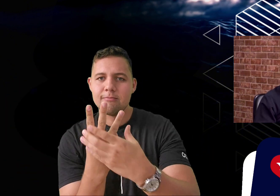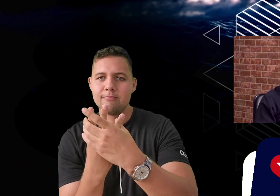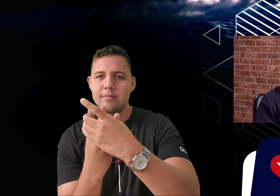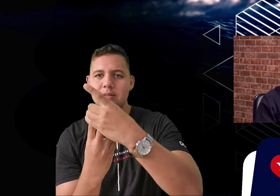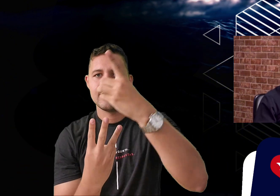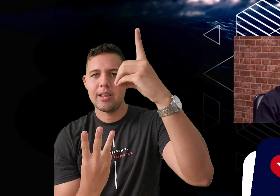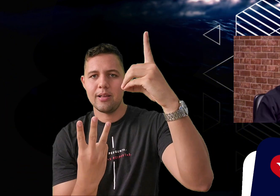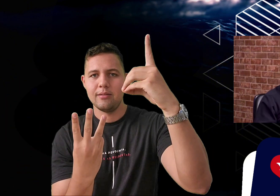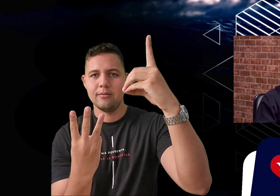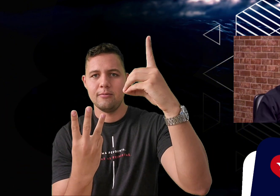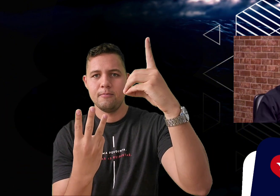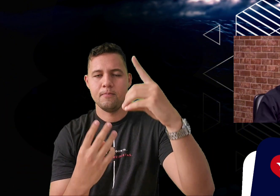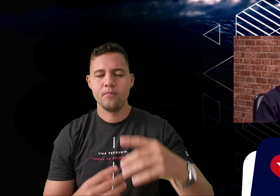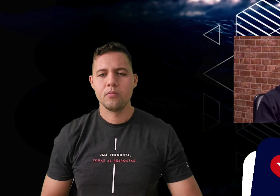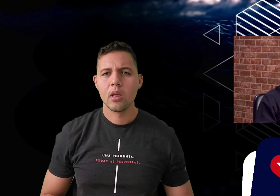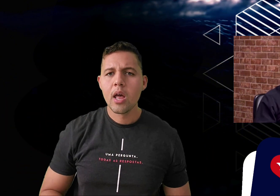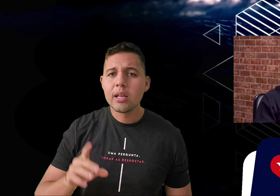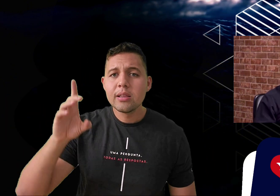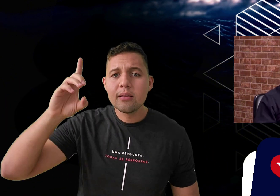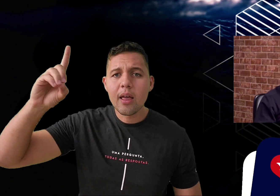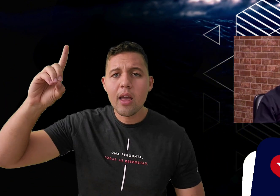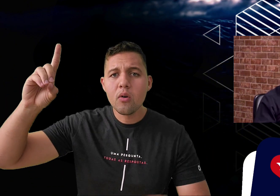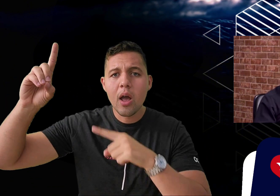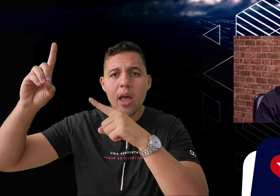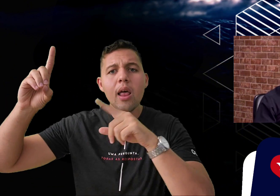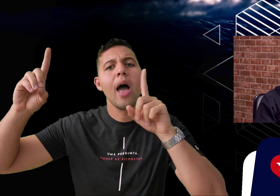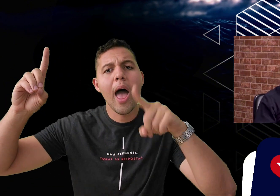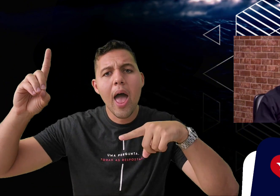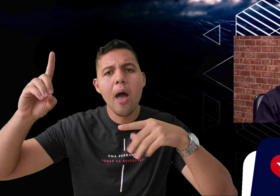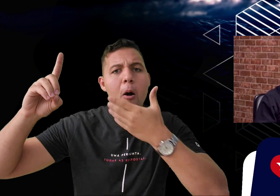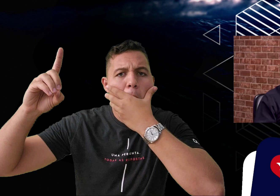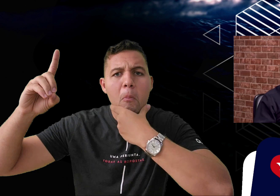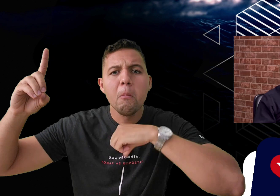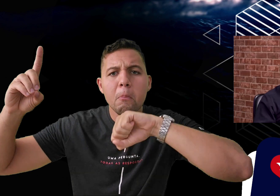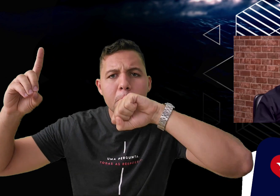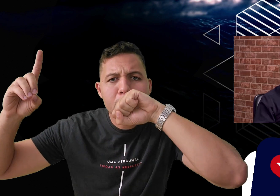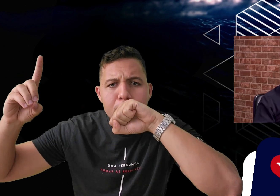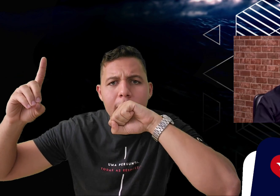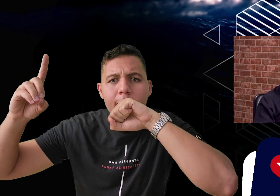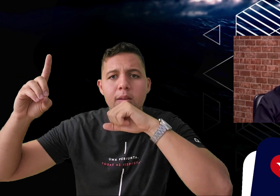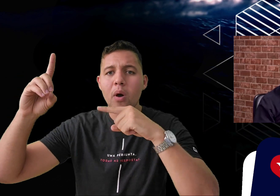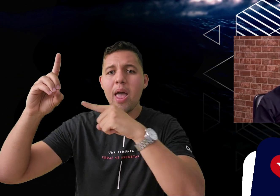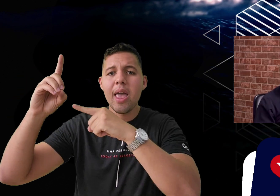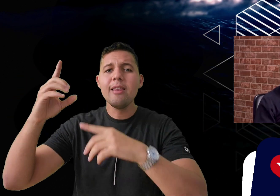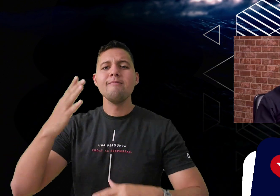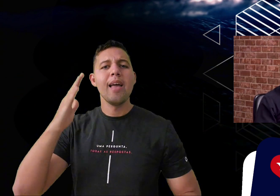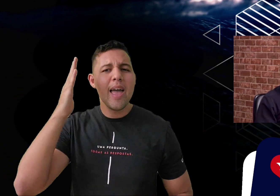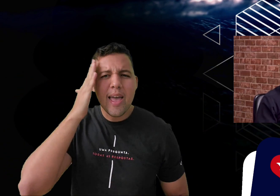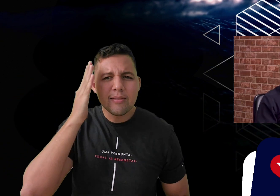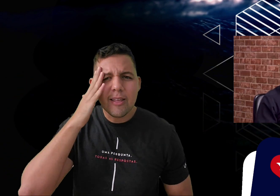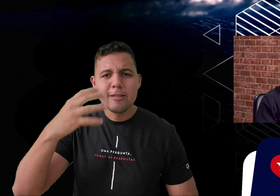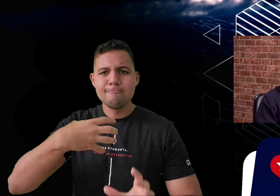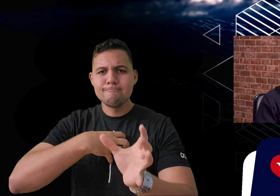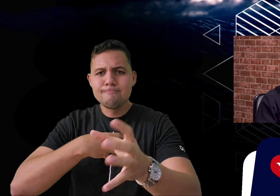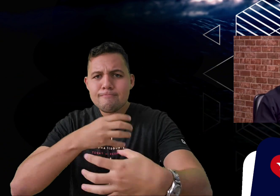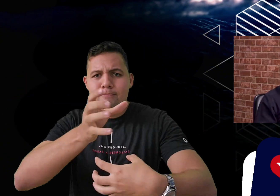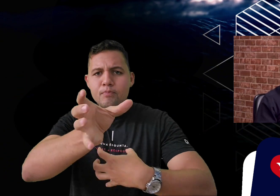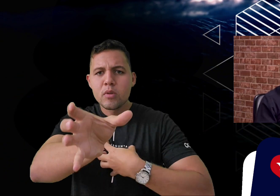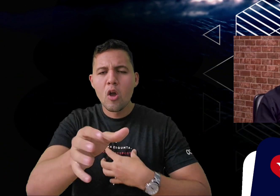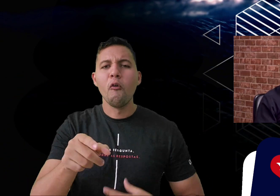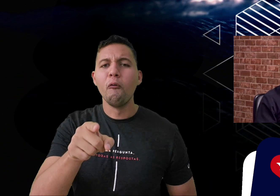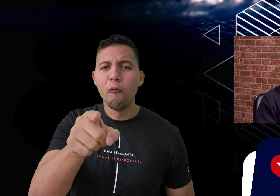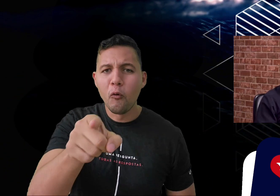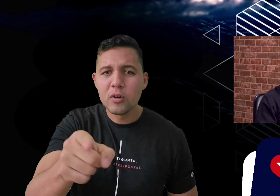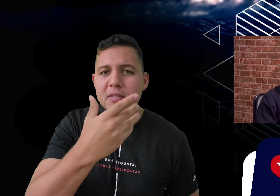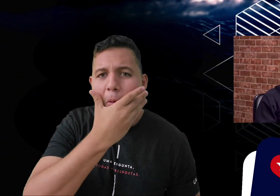você mãe, você pai que está passando por lutas com seus filhos, Deus sabe exatamente o que é esta luta, porque ele é